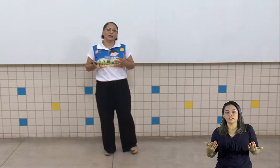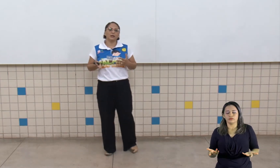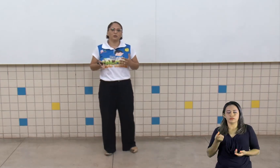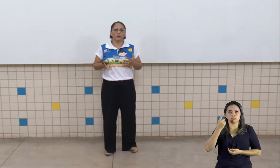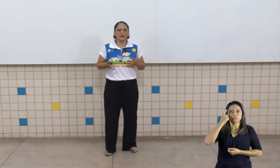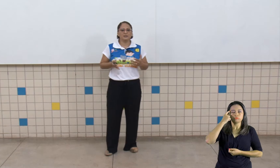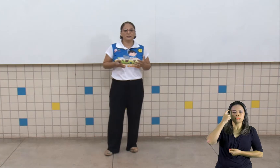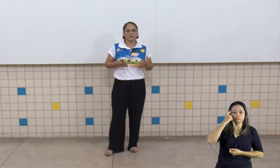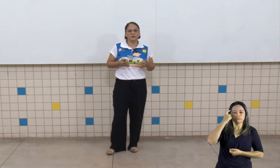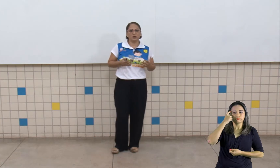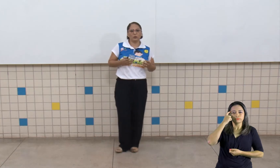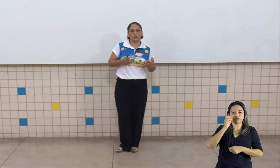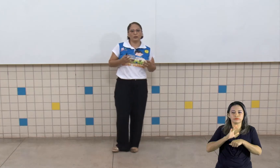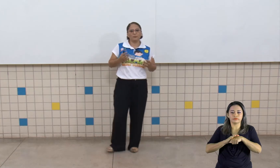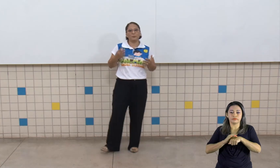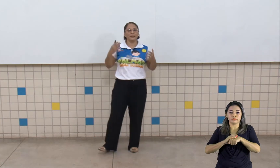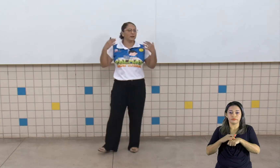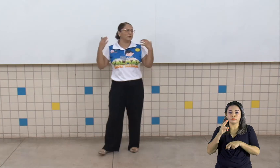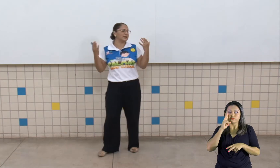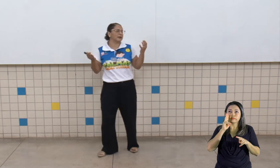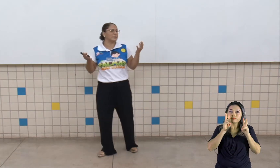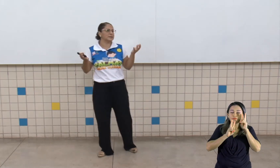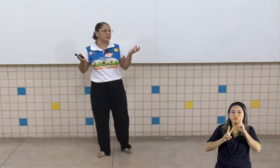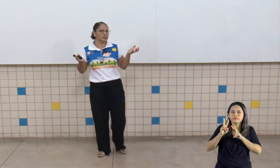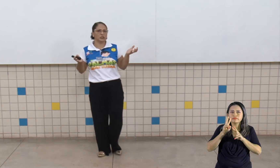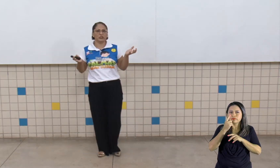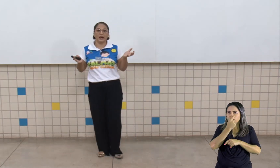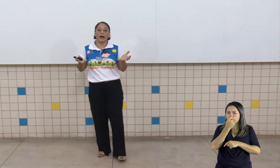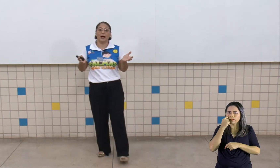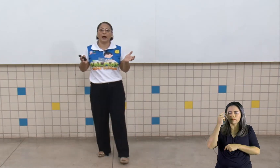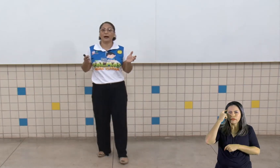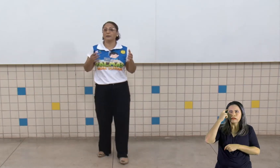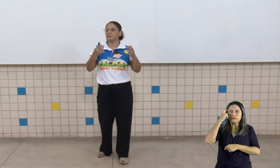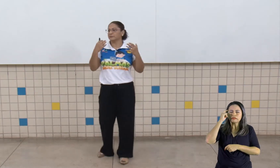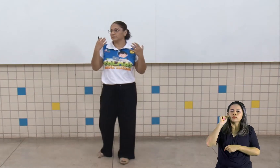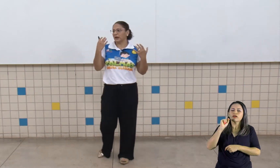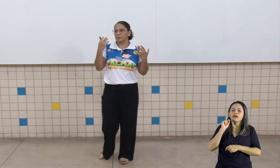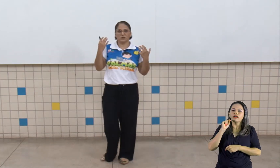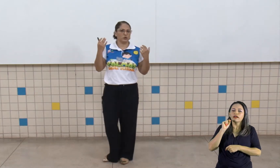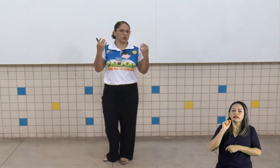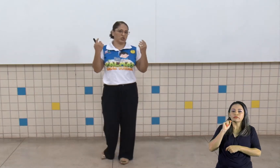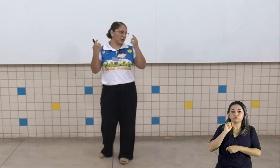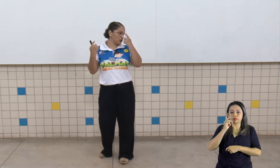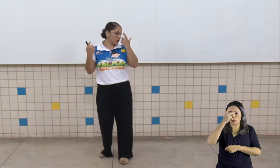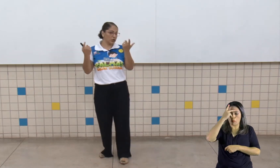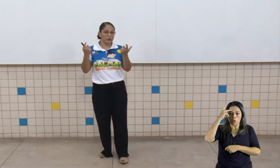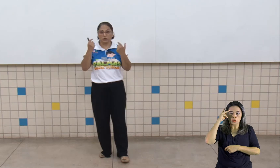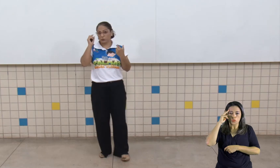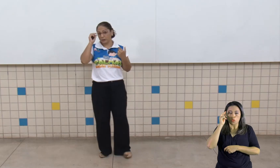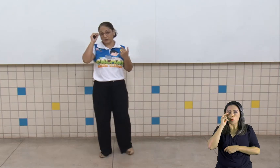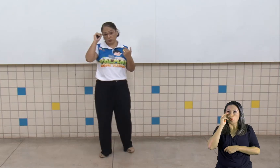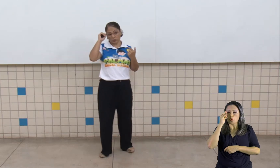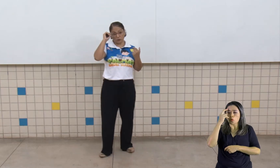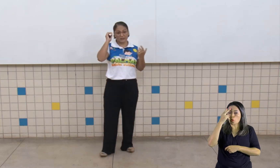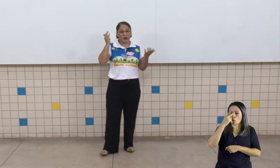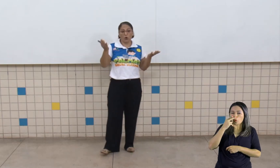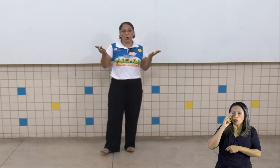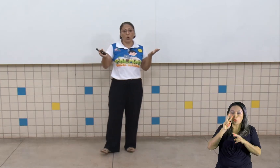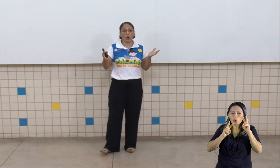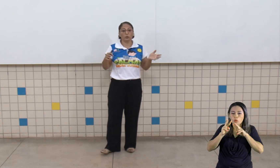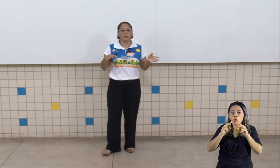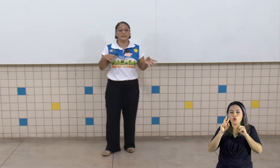pensa em doenças da visão, o que vem na cabecinha da gente? A pessoa não enxerga direito, a pessoa